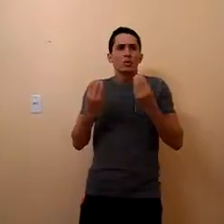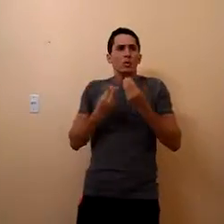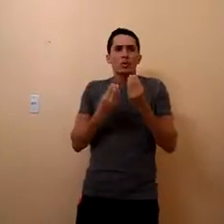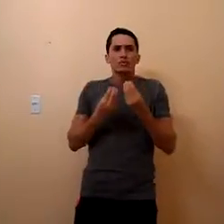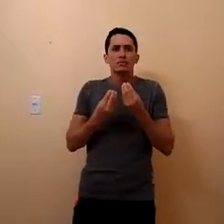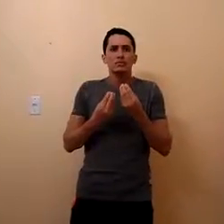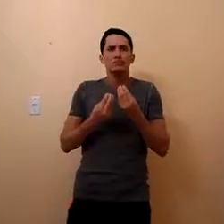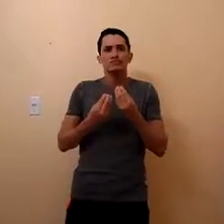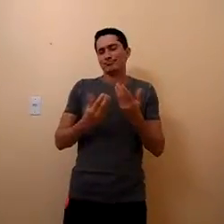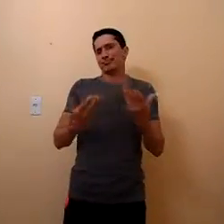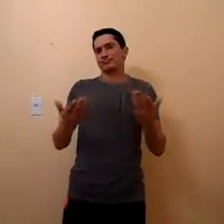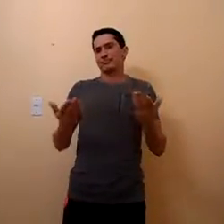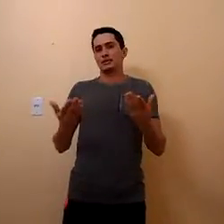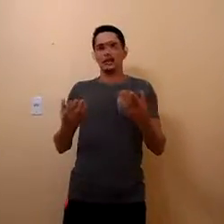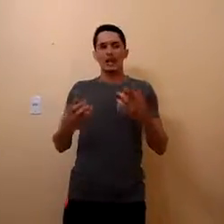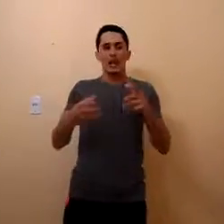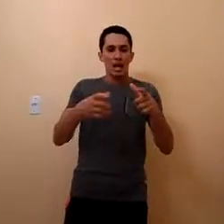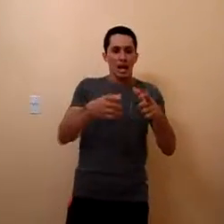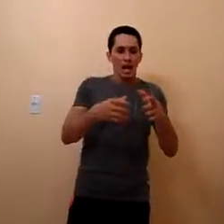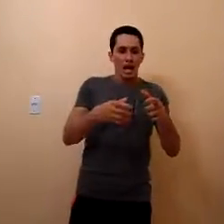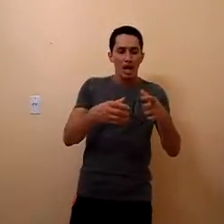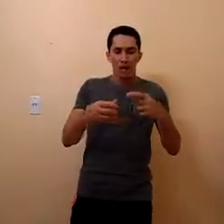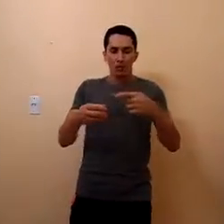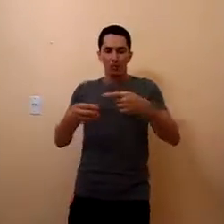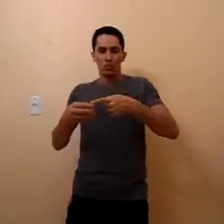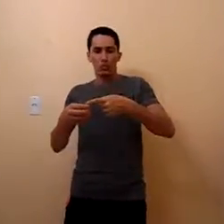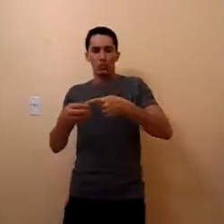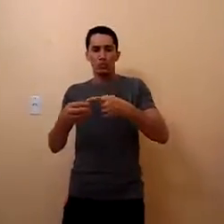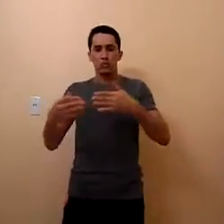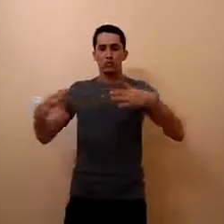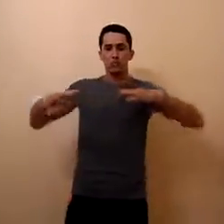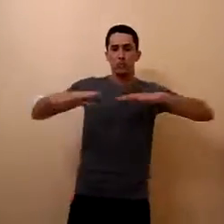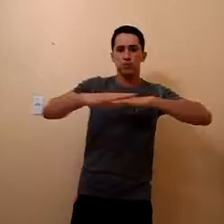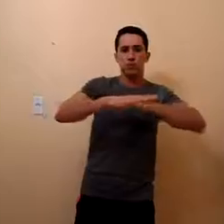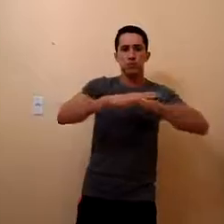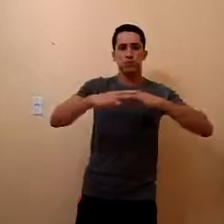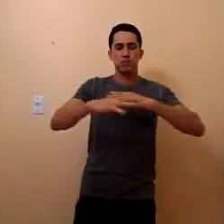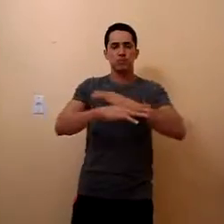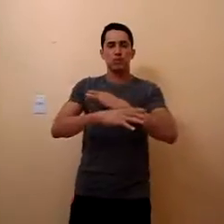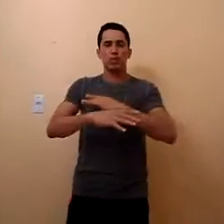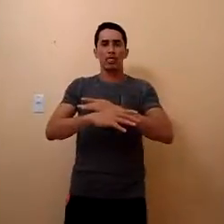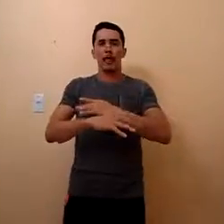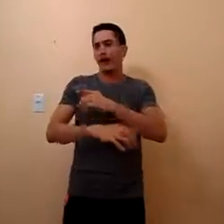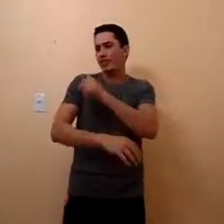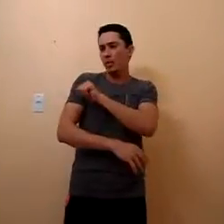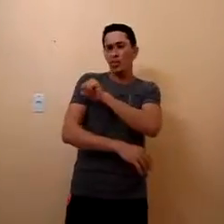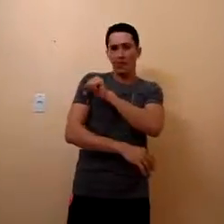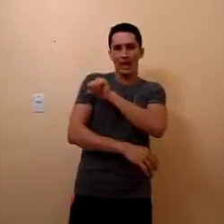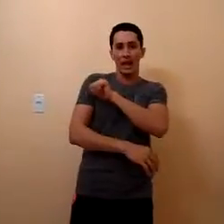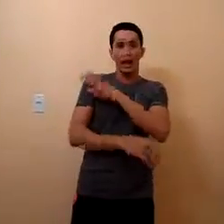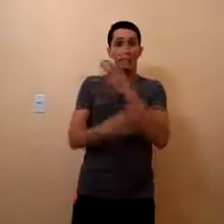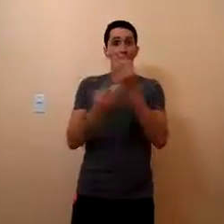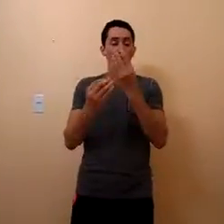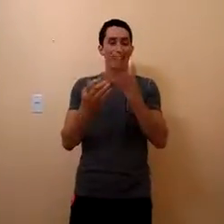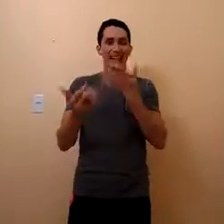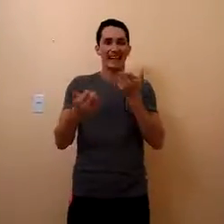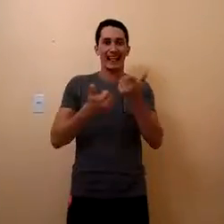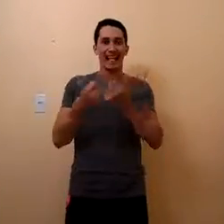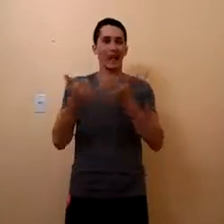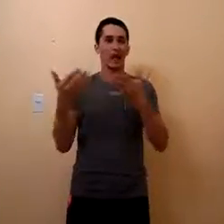muito. Esse posto fica entre 2 avenidas importantes aqui da zona norte do Rio, por isso está sempre muito movimentado. Mas os